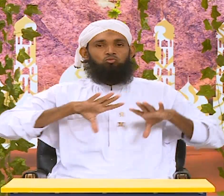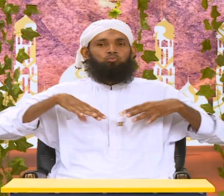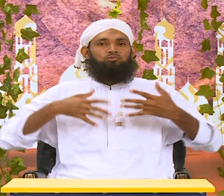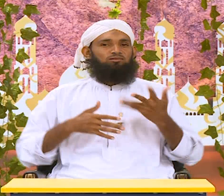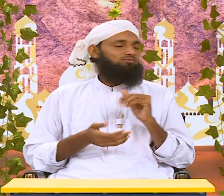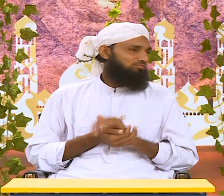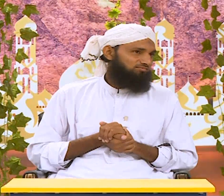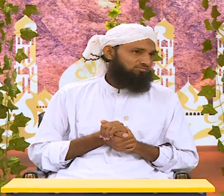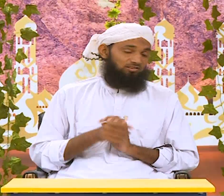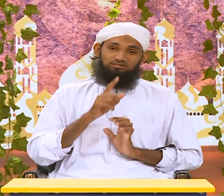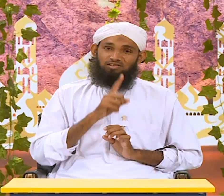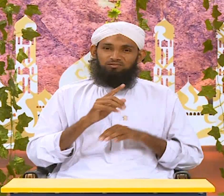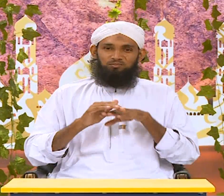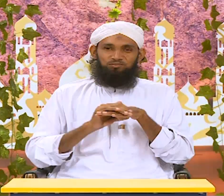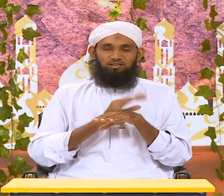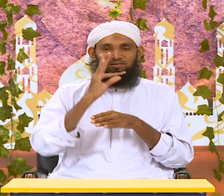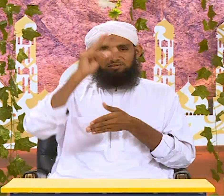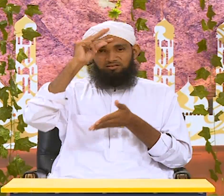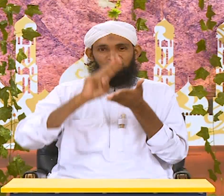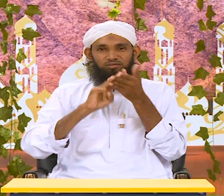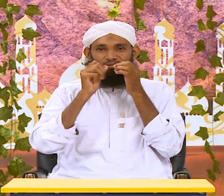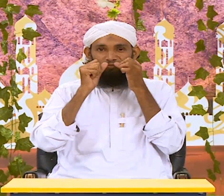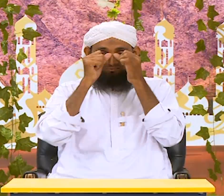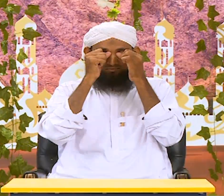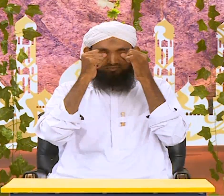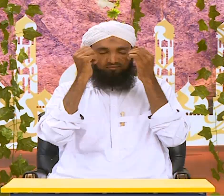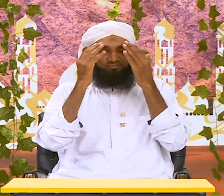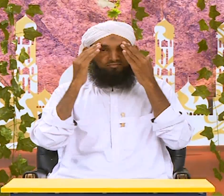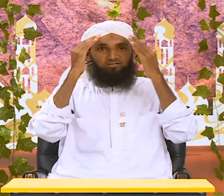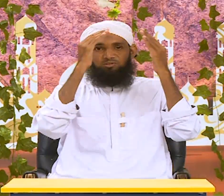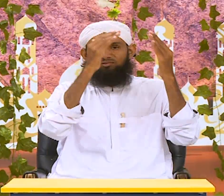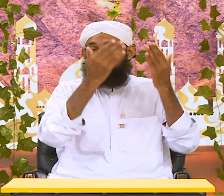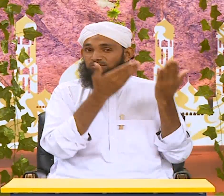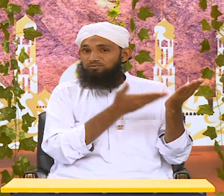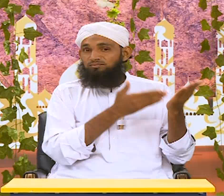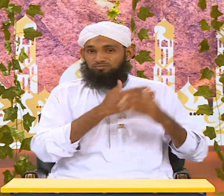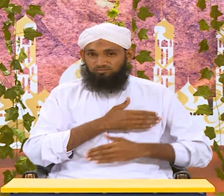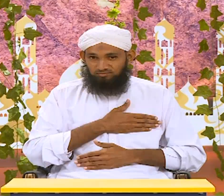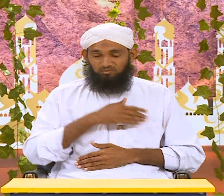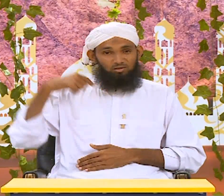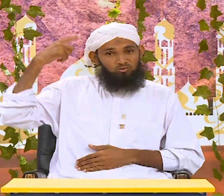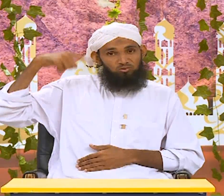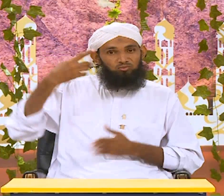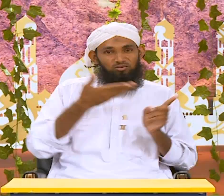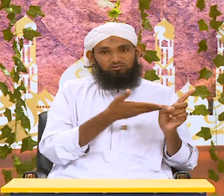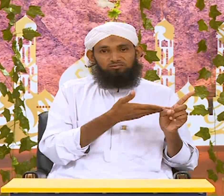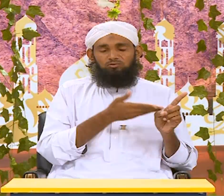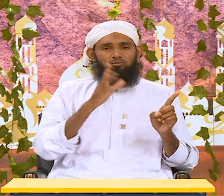اللہ اکبر! یہ پیارے آقا مکی مدنی مصطفیٰ صلی اللہ علیہ وآلہ وصحبہ وسلم کے امتی ہیں۔ جب دنیا انہیں نقصان نہیں